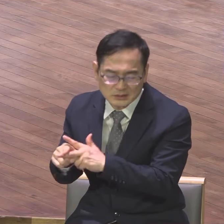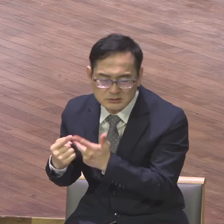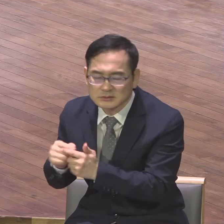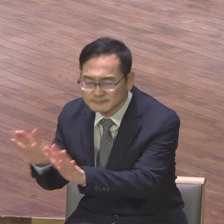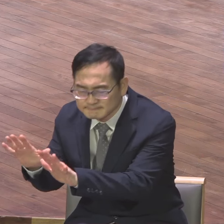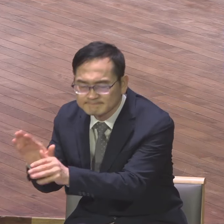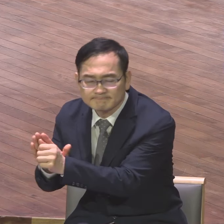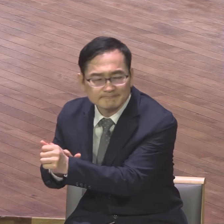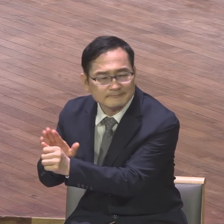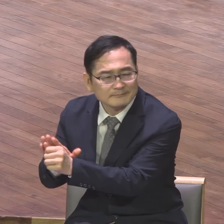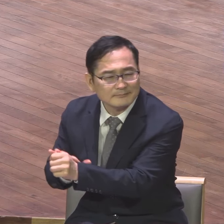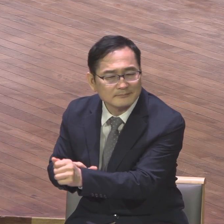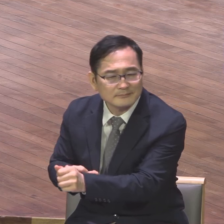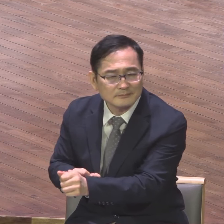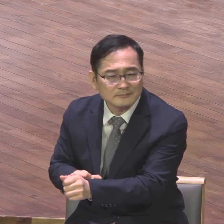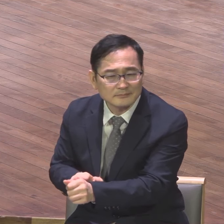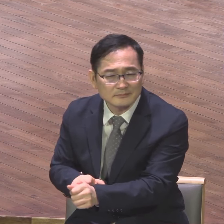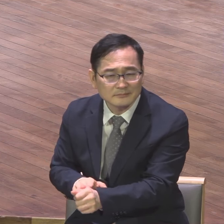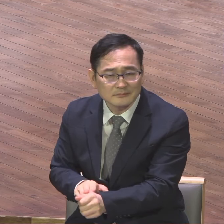실천적 사랑. 여러분,